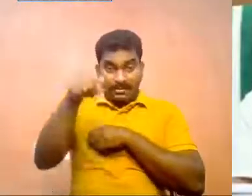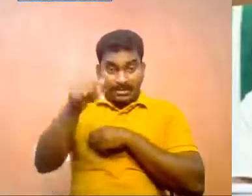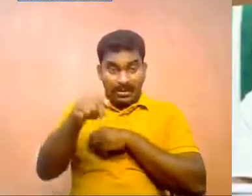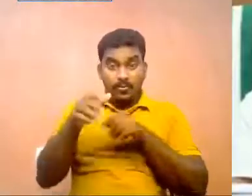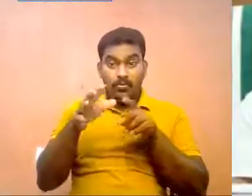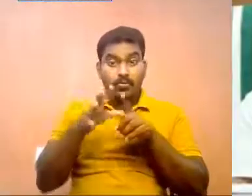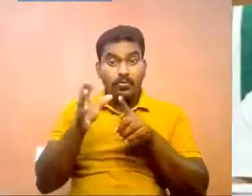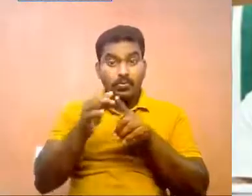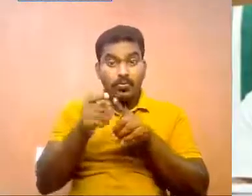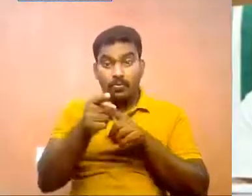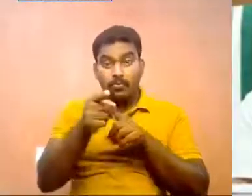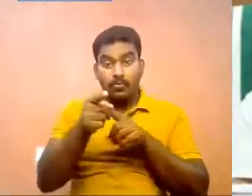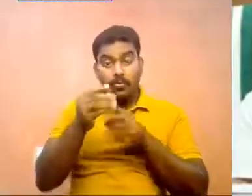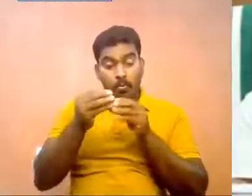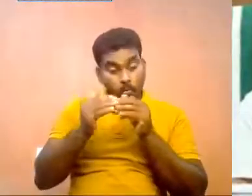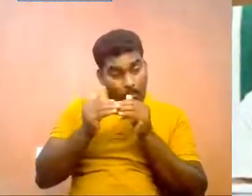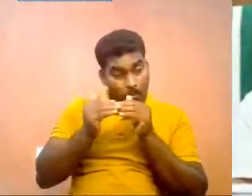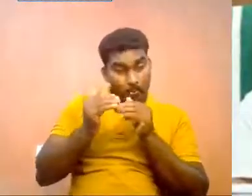കൂടുതൽ ചില കാര്യങ്ങൾ